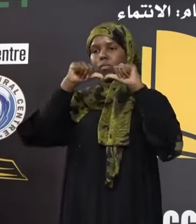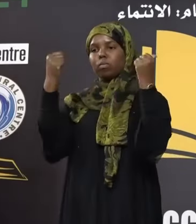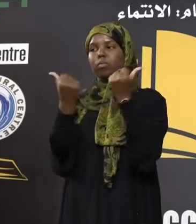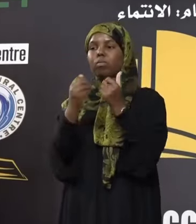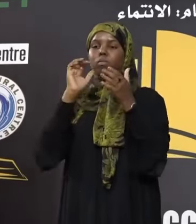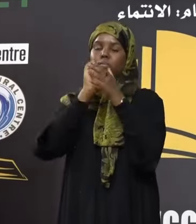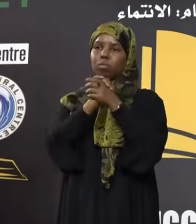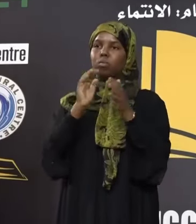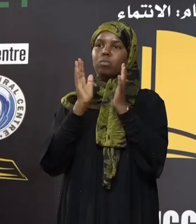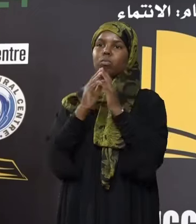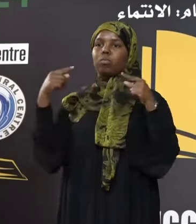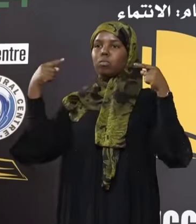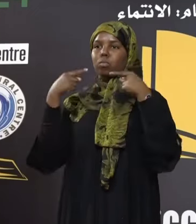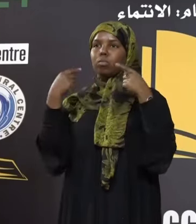iyo